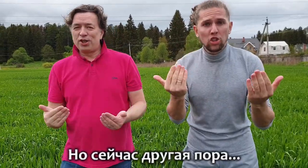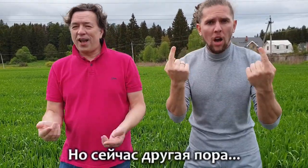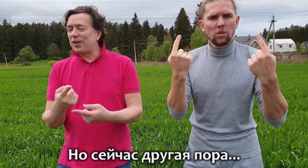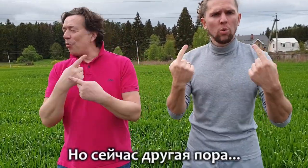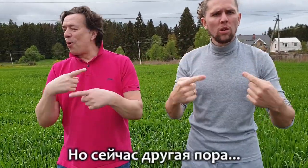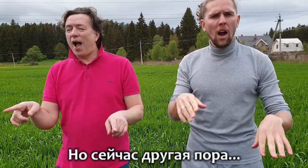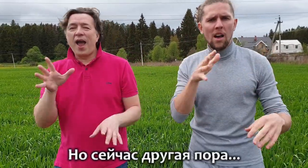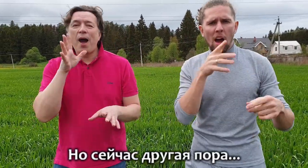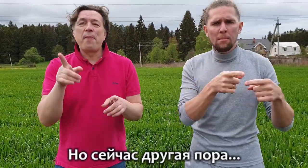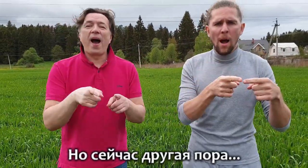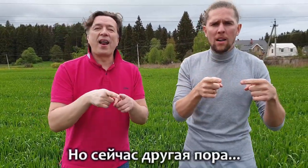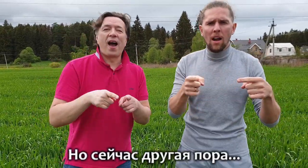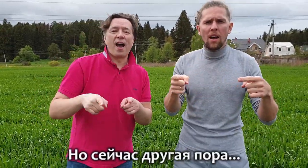сейчас другая пора.